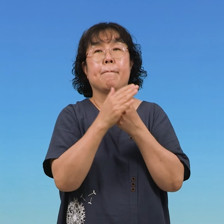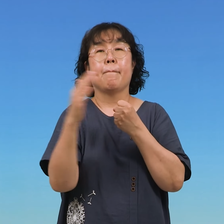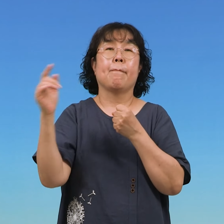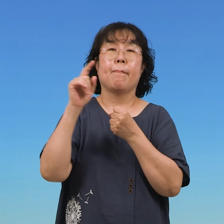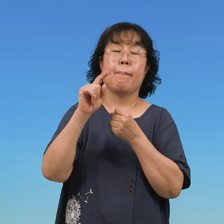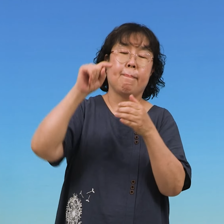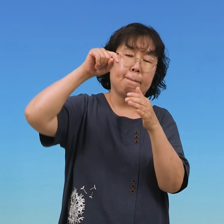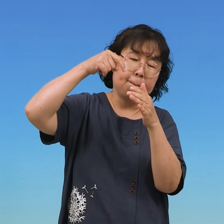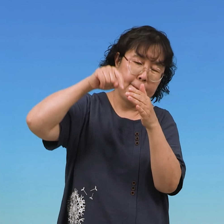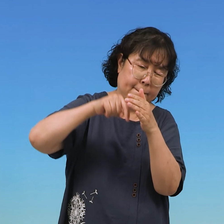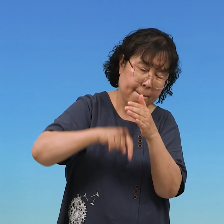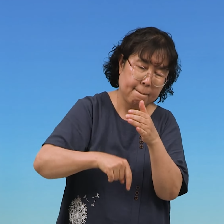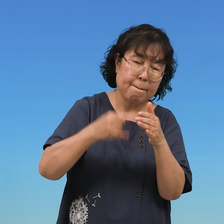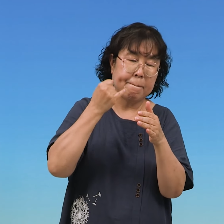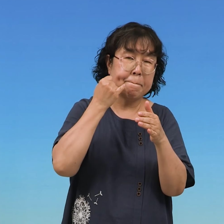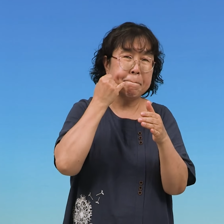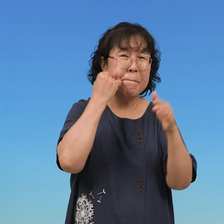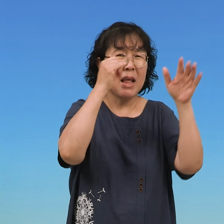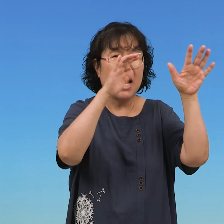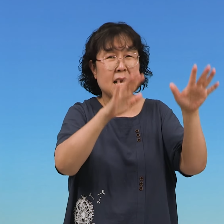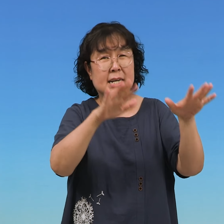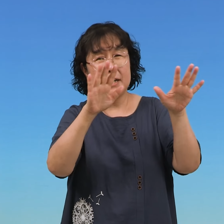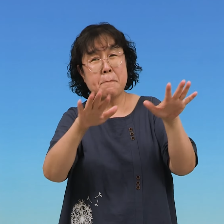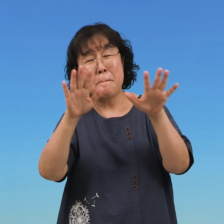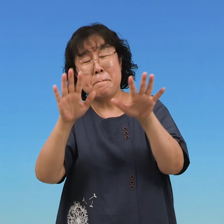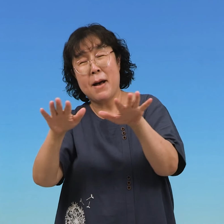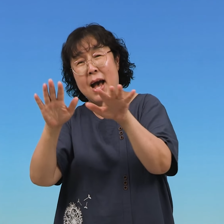이 깊은 바다가 반석이 되고